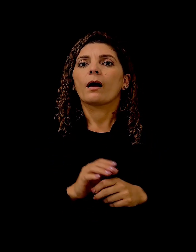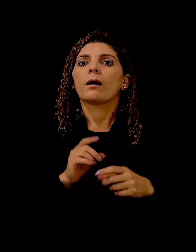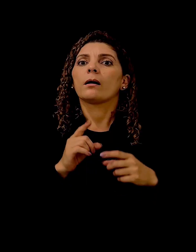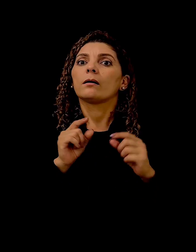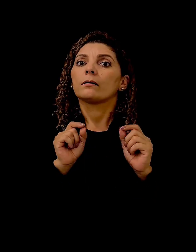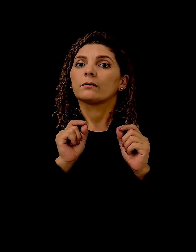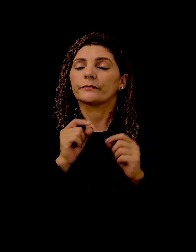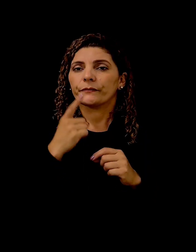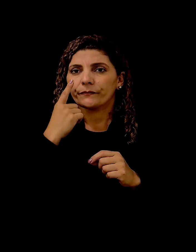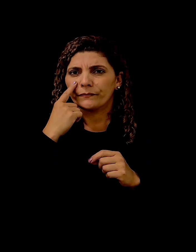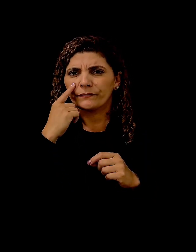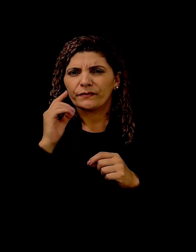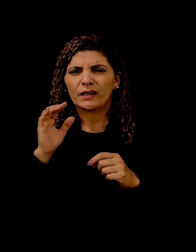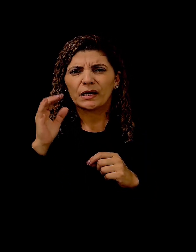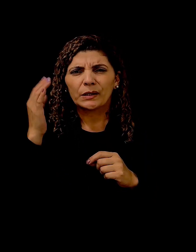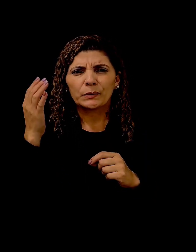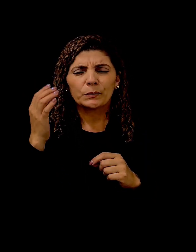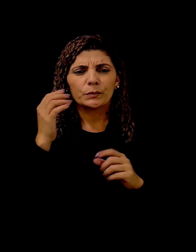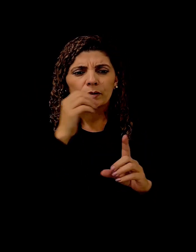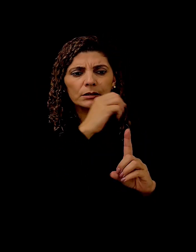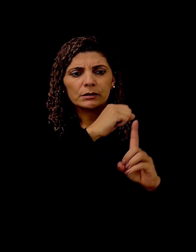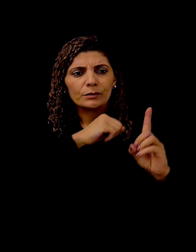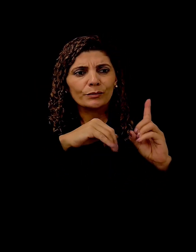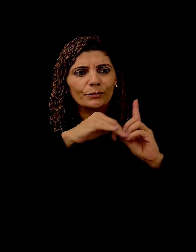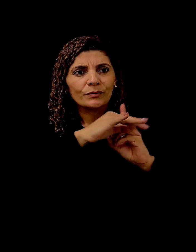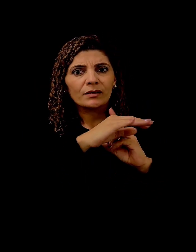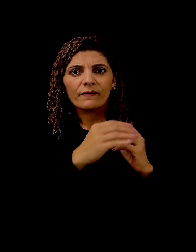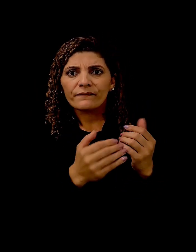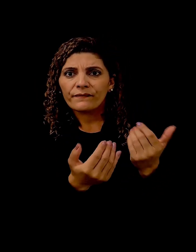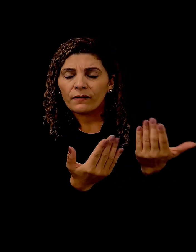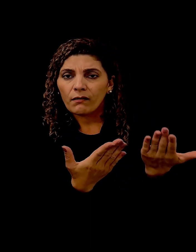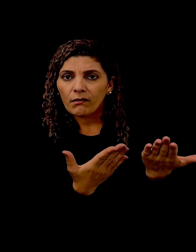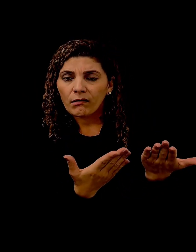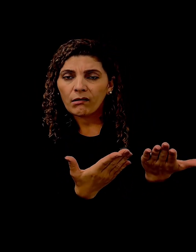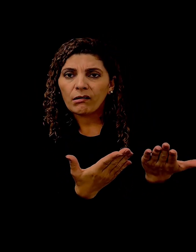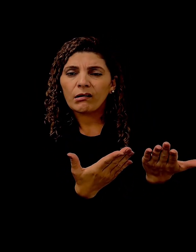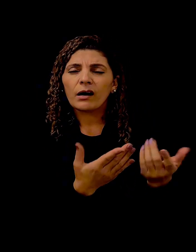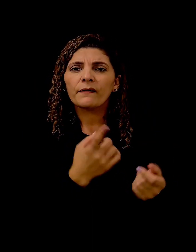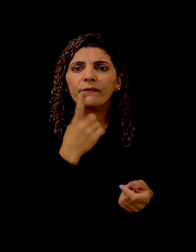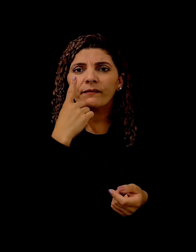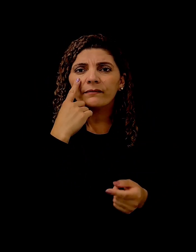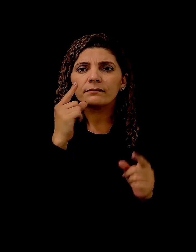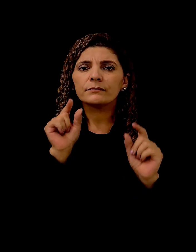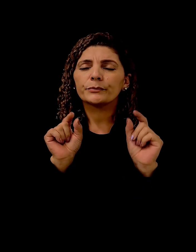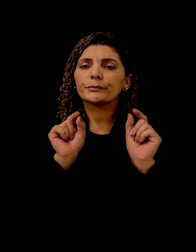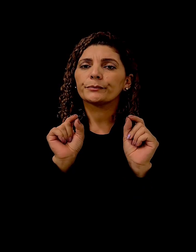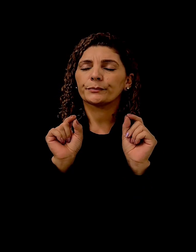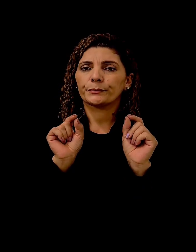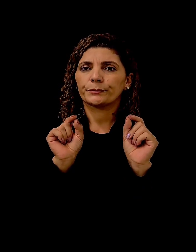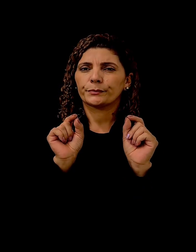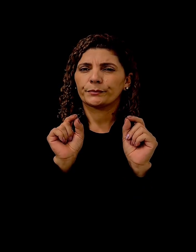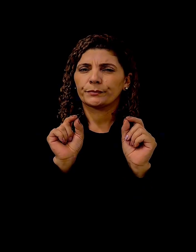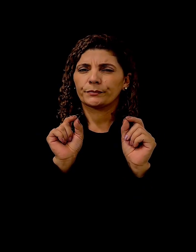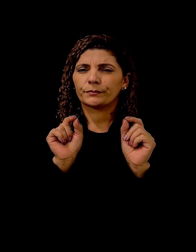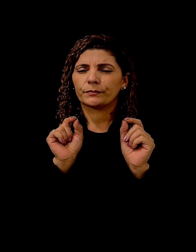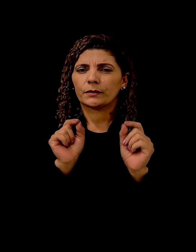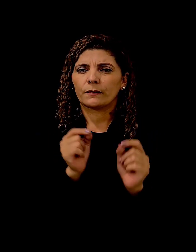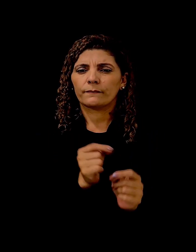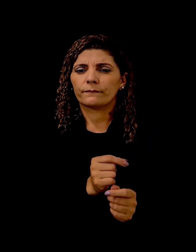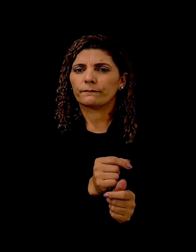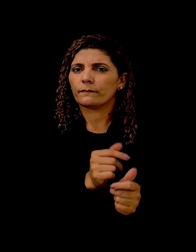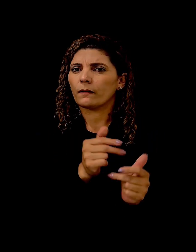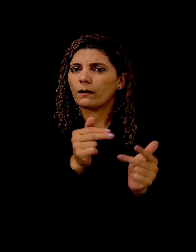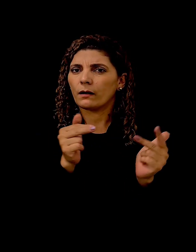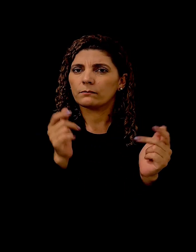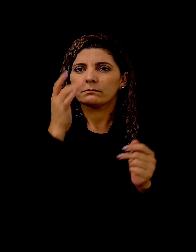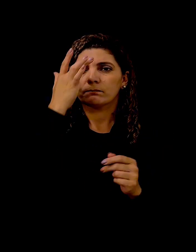mundo, o reino deste mundo, o reino do inferno. Nós vemos aí muitas